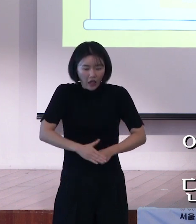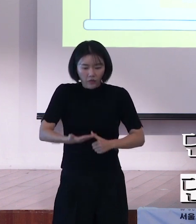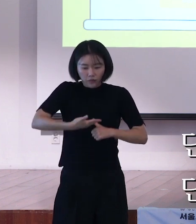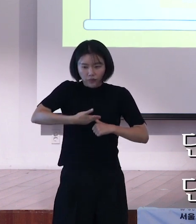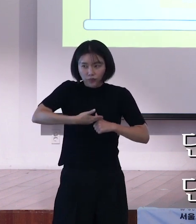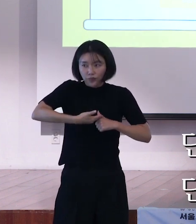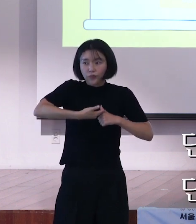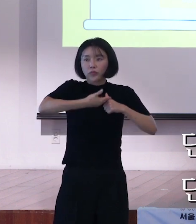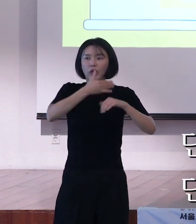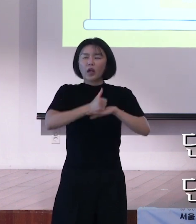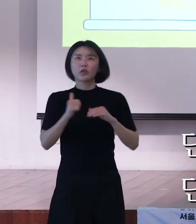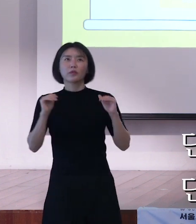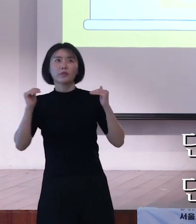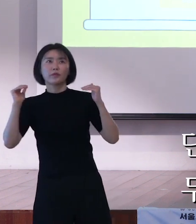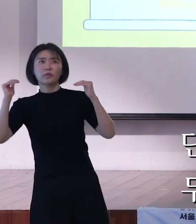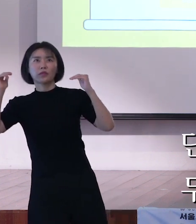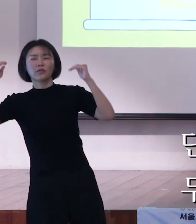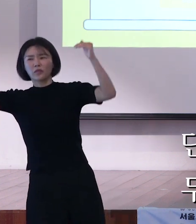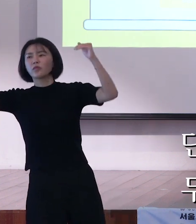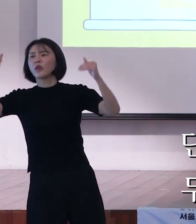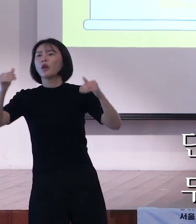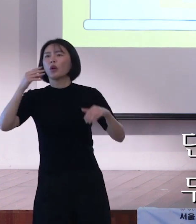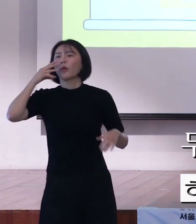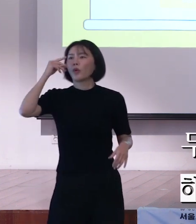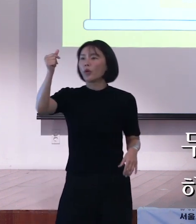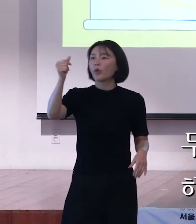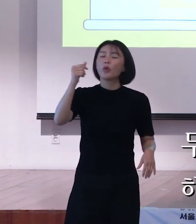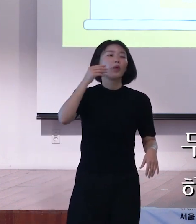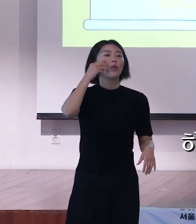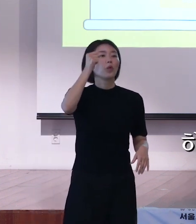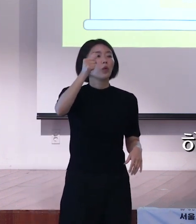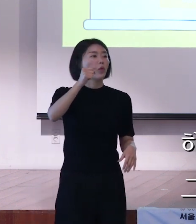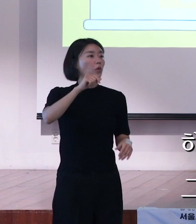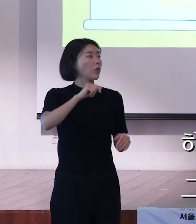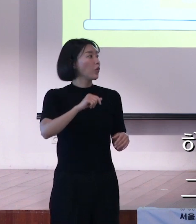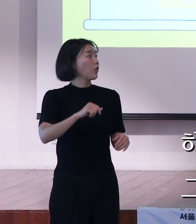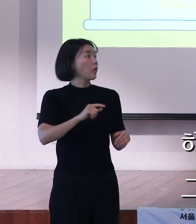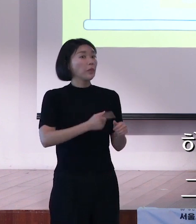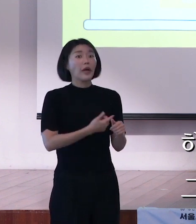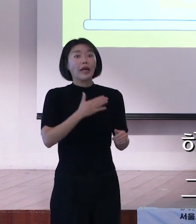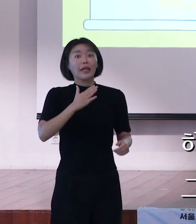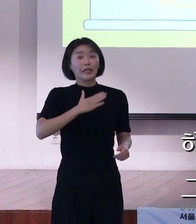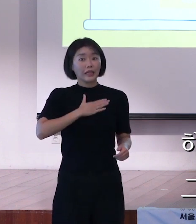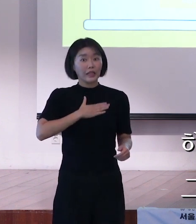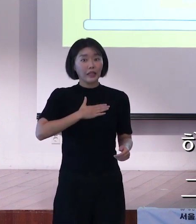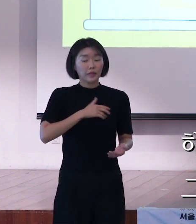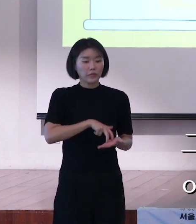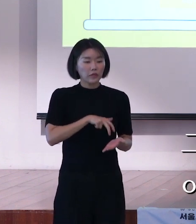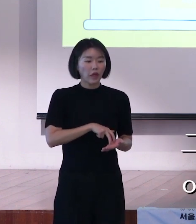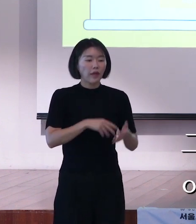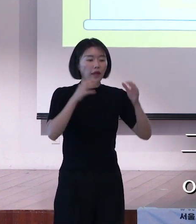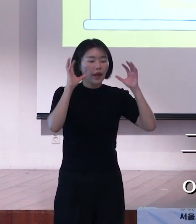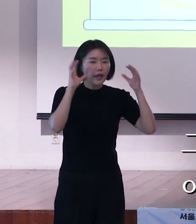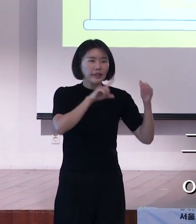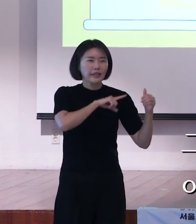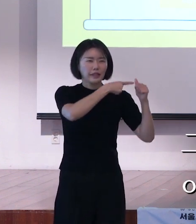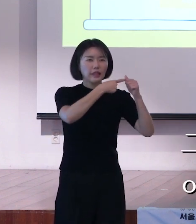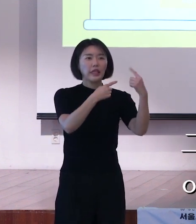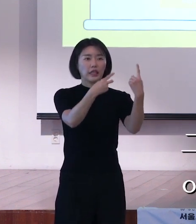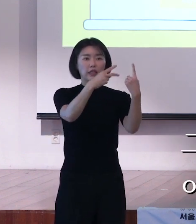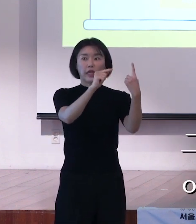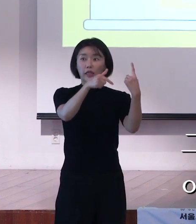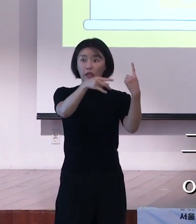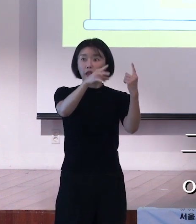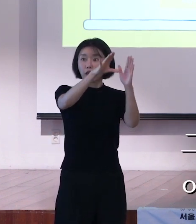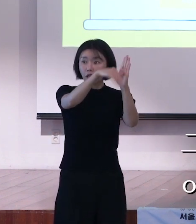계속 넘어가는데 무리가 없을 거라고 생각을 해요. 그래서 저는 이 아이들의 정서적